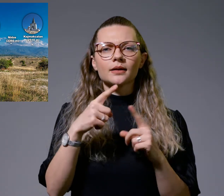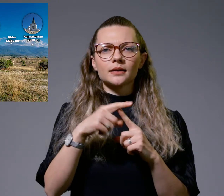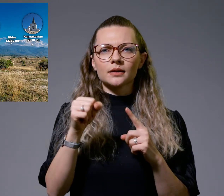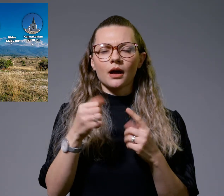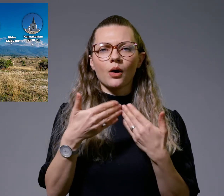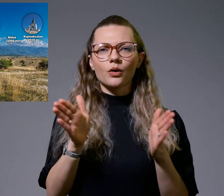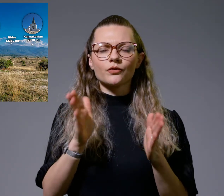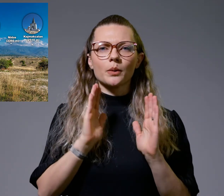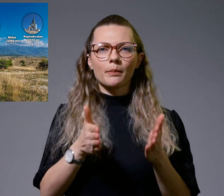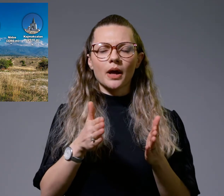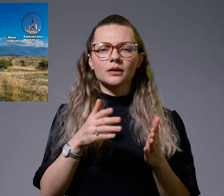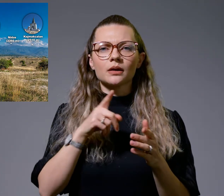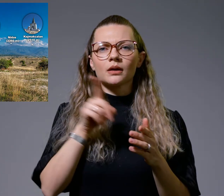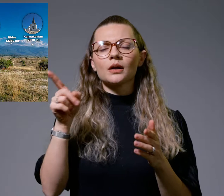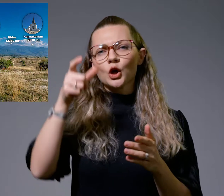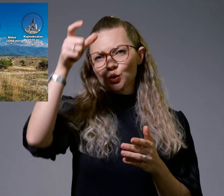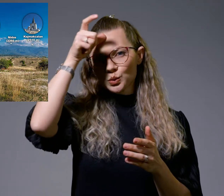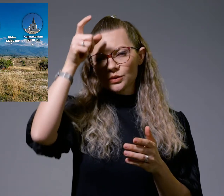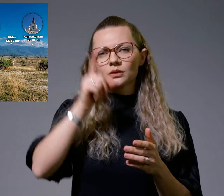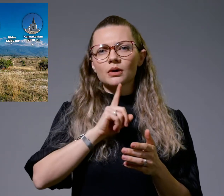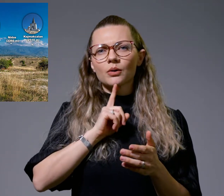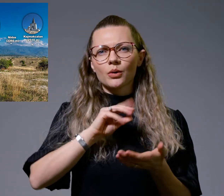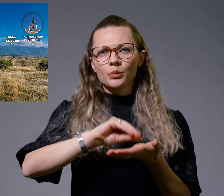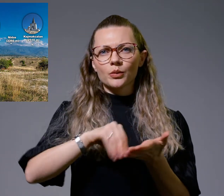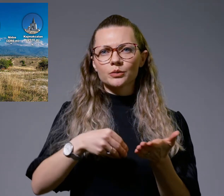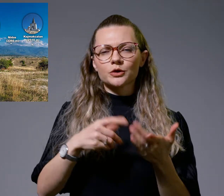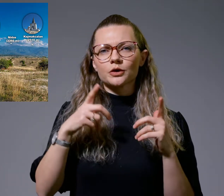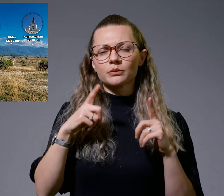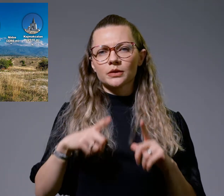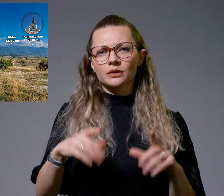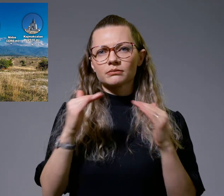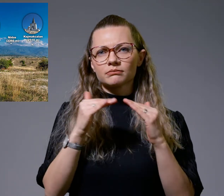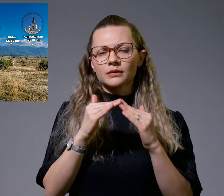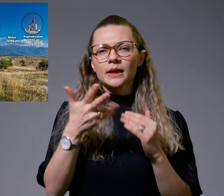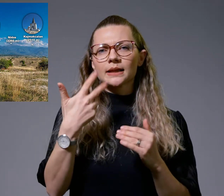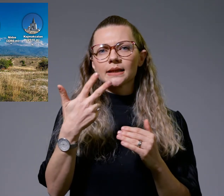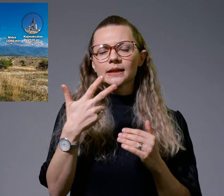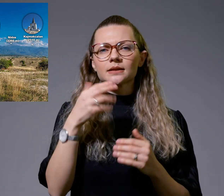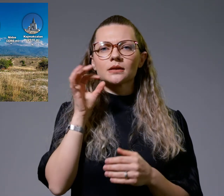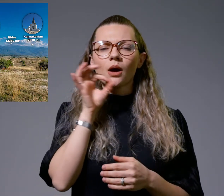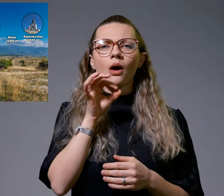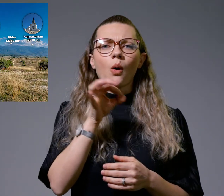патот кон Турција, која подпишала примирие на 30 октомври, и